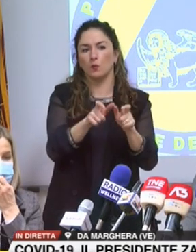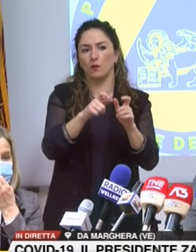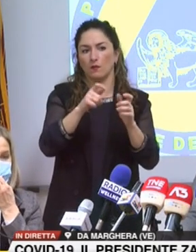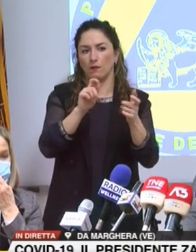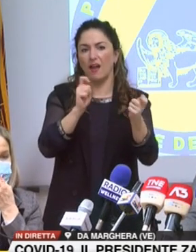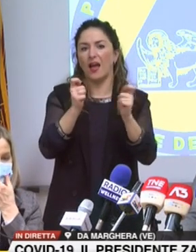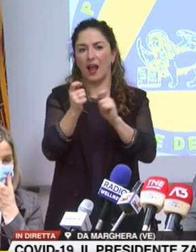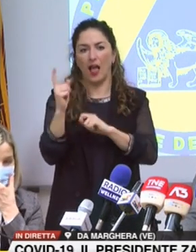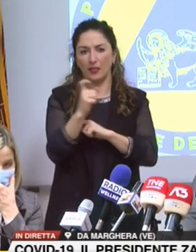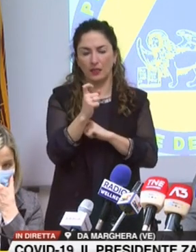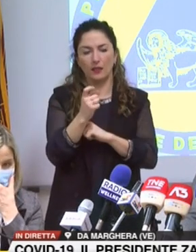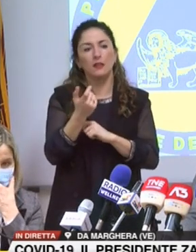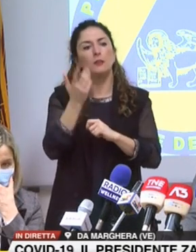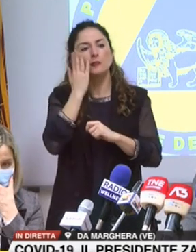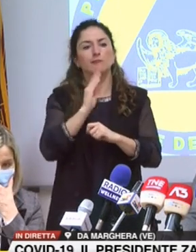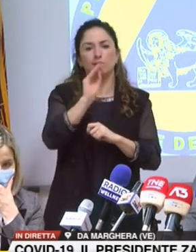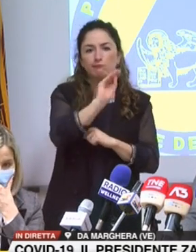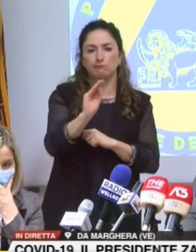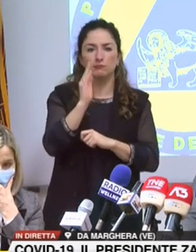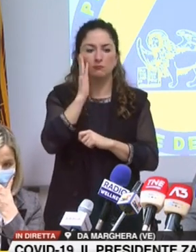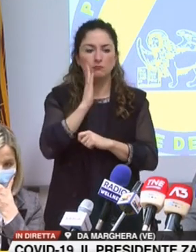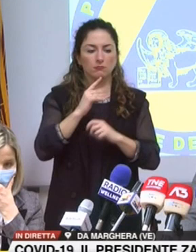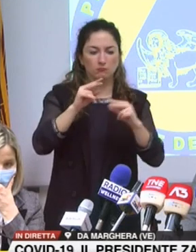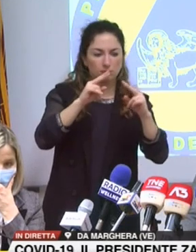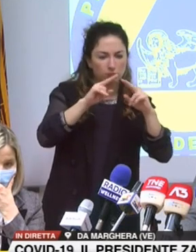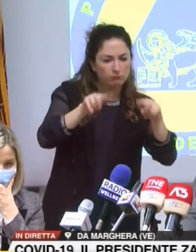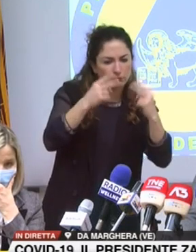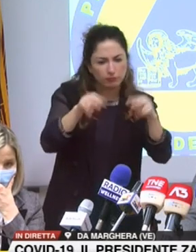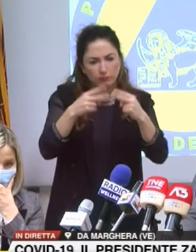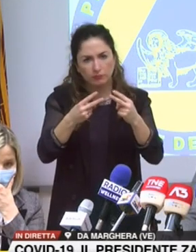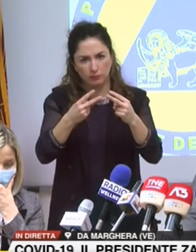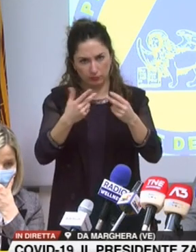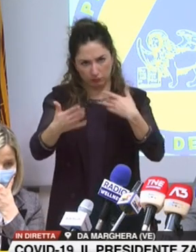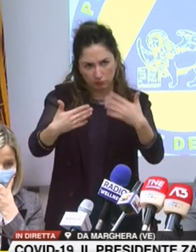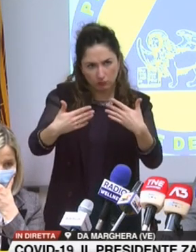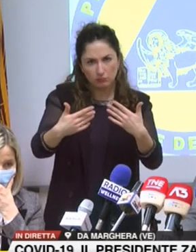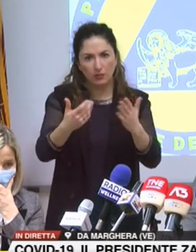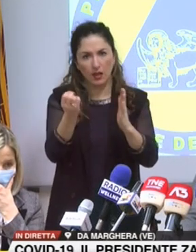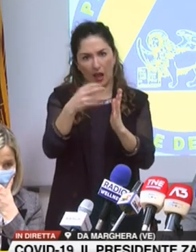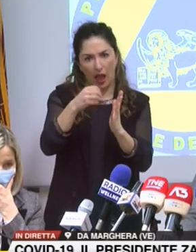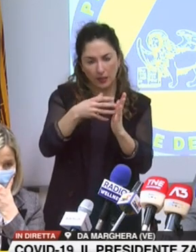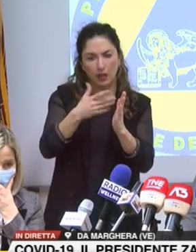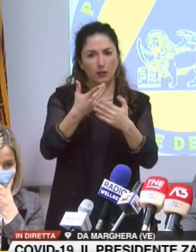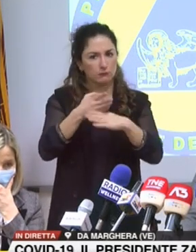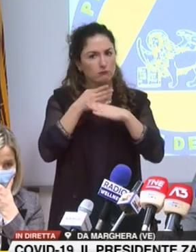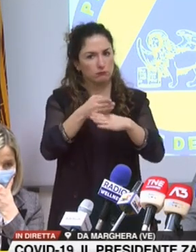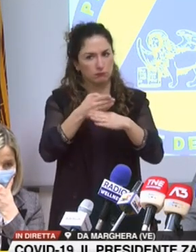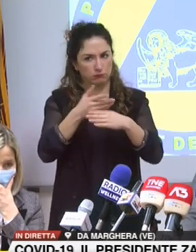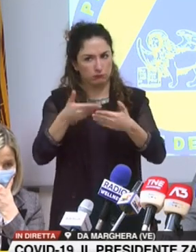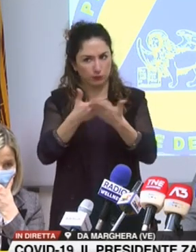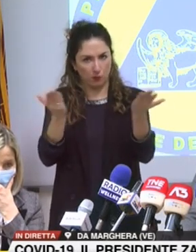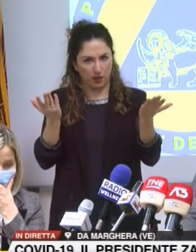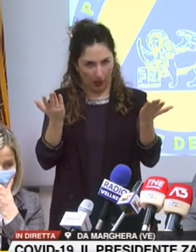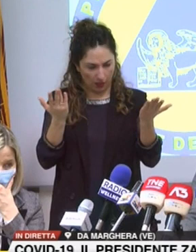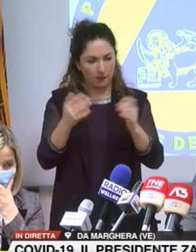chiedendo assolutamente di essere molto più performanti nel sequenziare, nel caricare i dati, in modo tale che ci sia una condivisione, e anche ovviamente